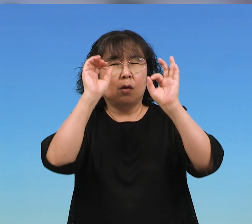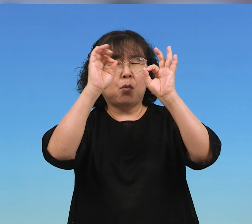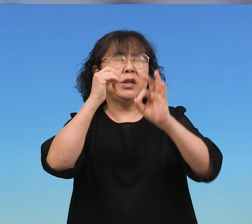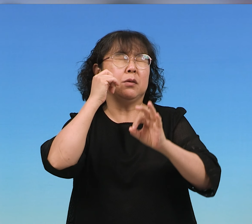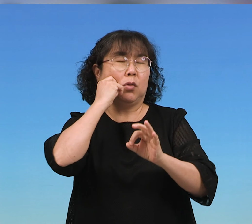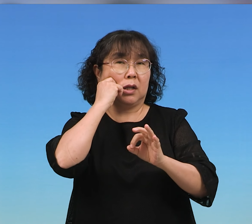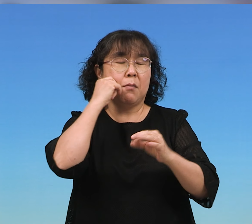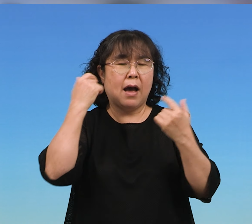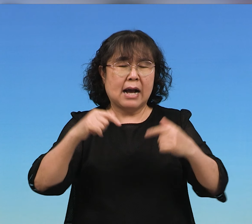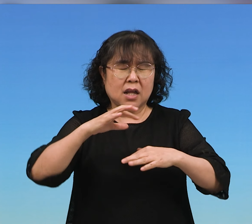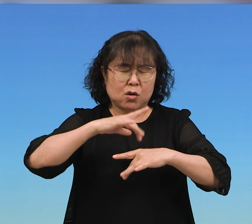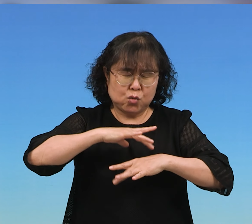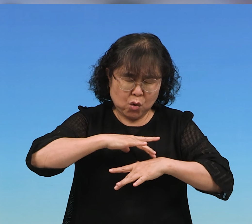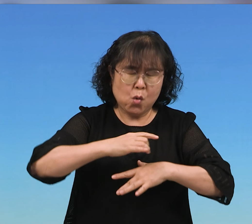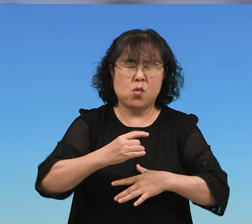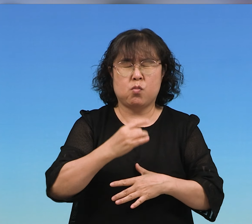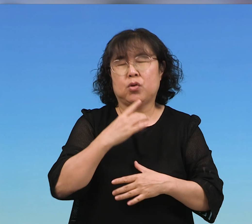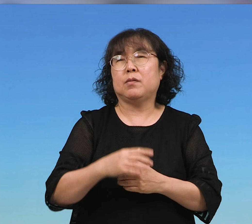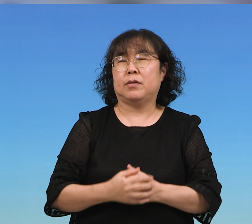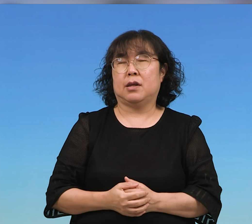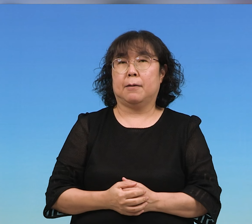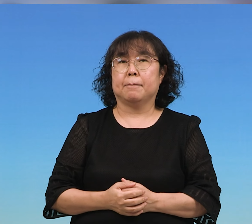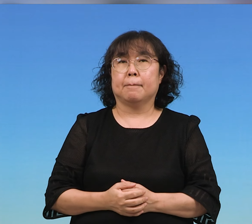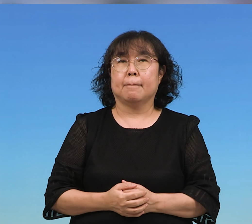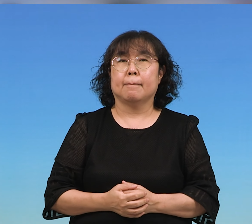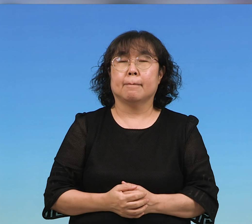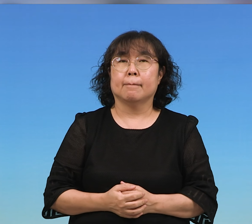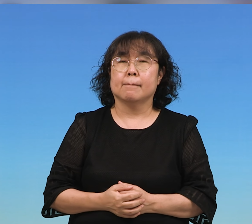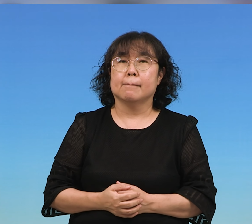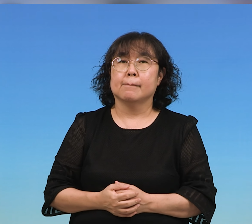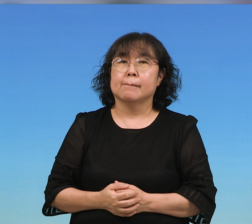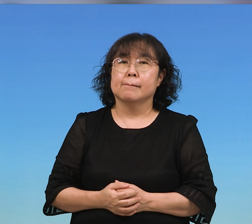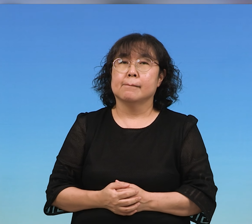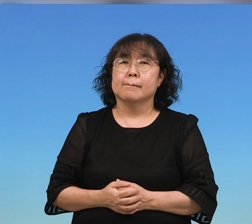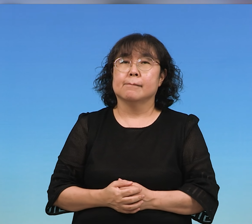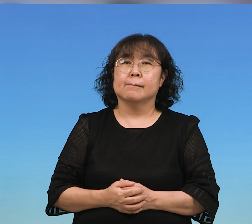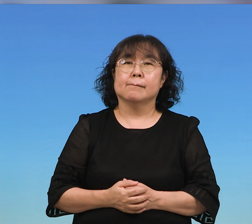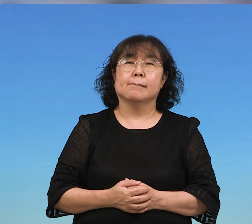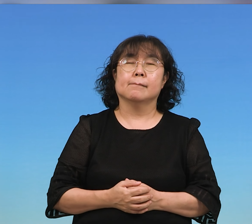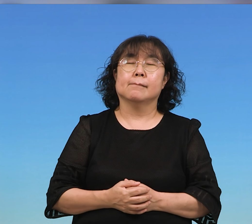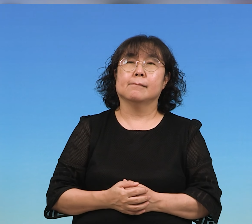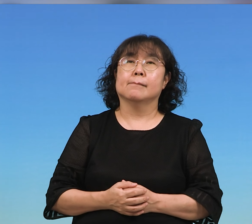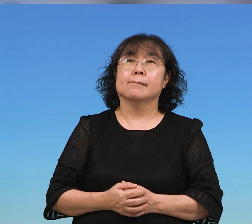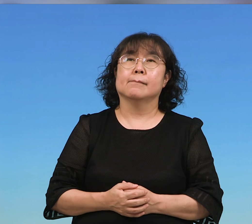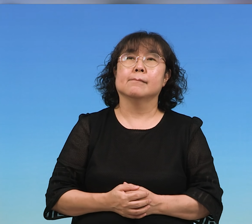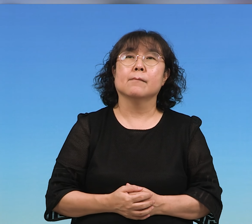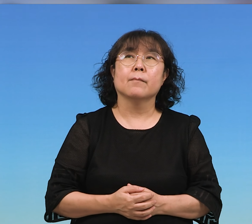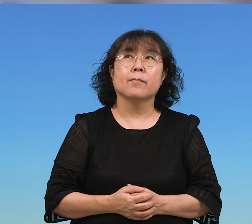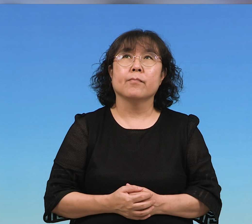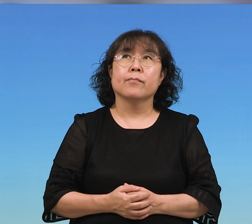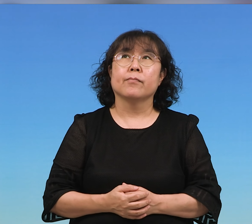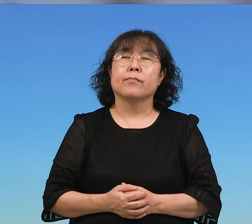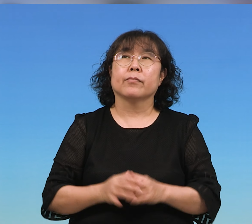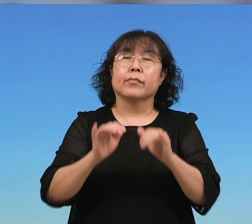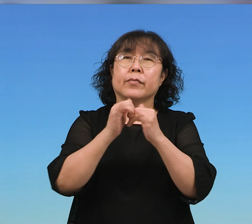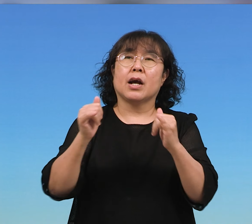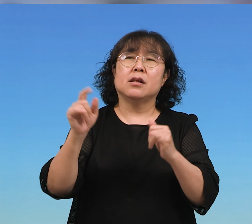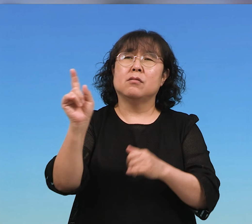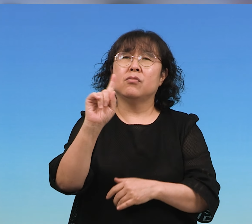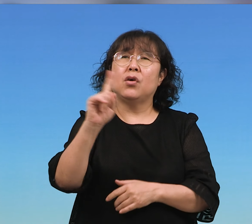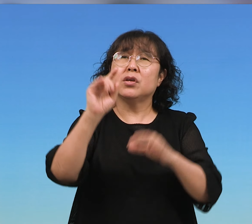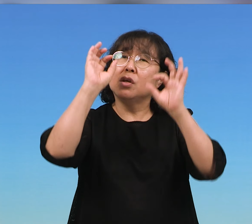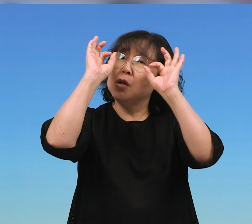게 우리 인생 자체일 수밖에 없는 거예요. 여러분, 인간은요, 뭘 보느냐, 어디까지 보느냐가